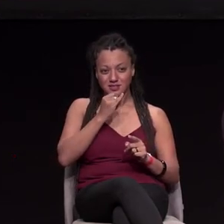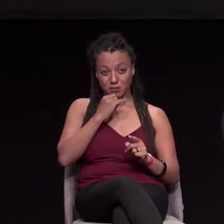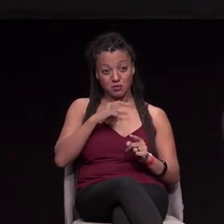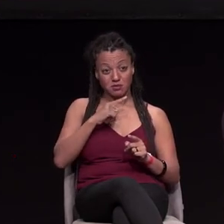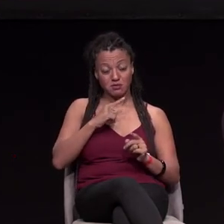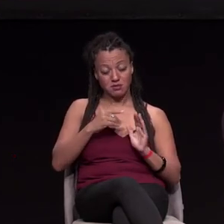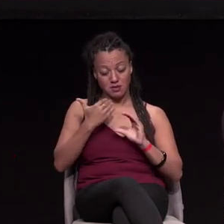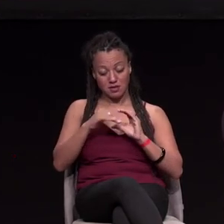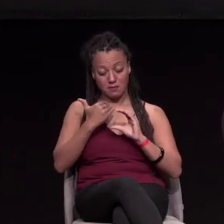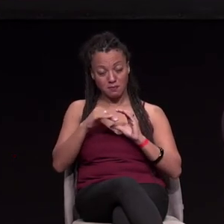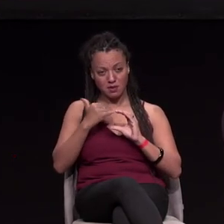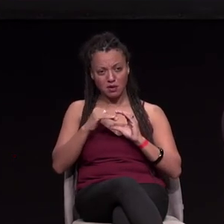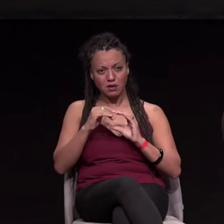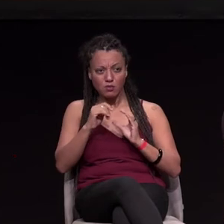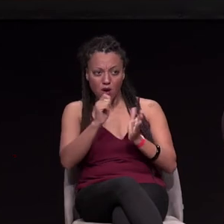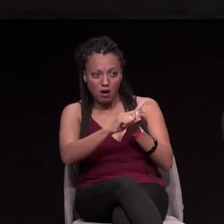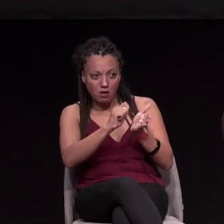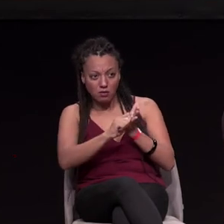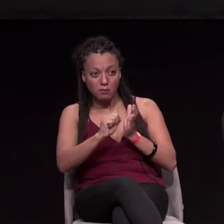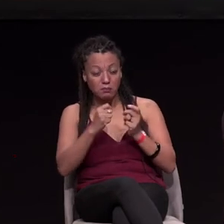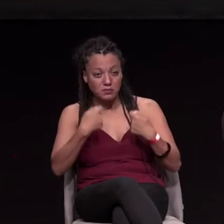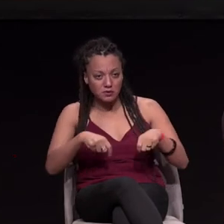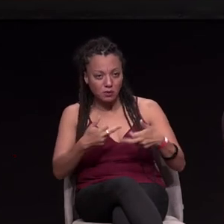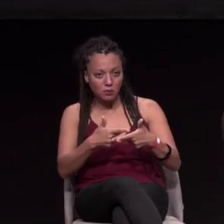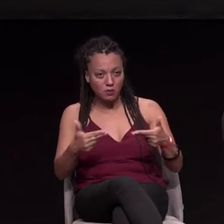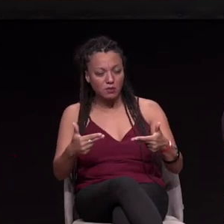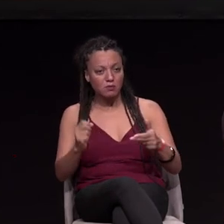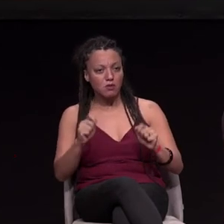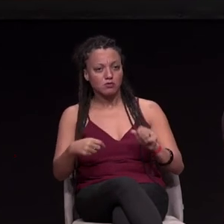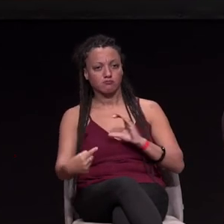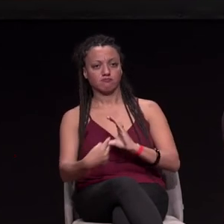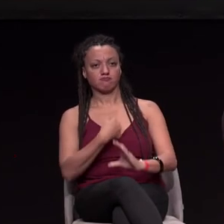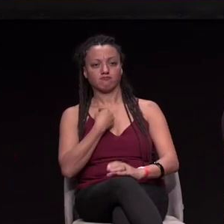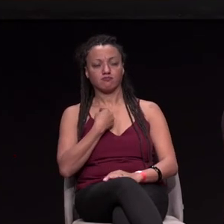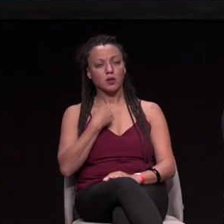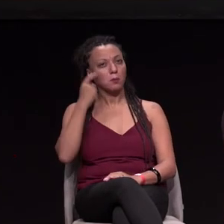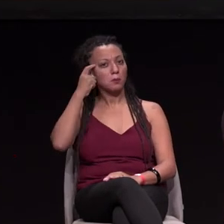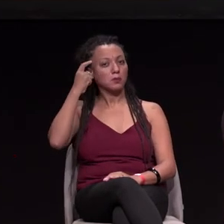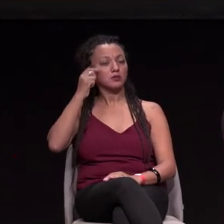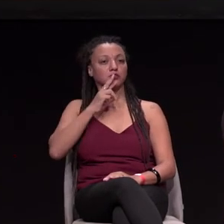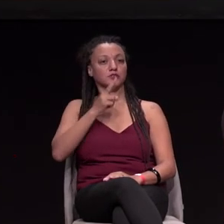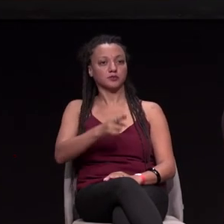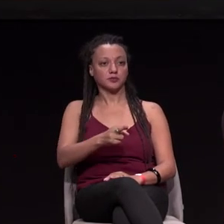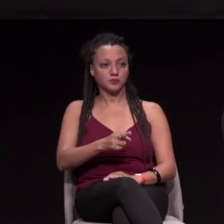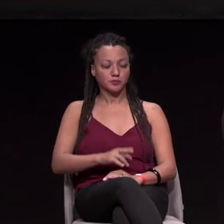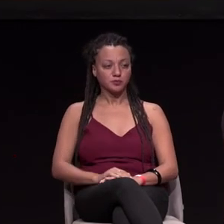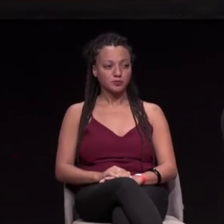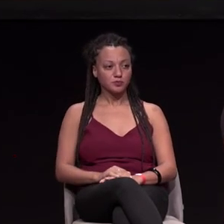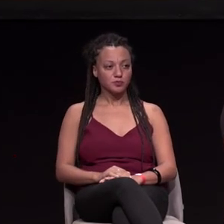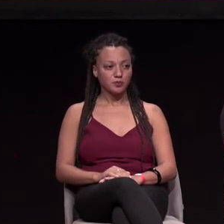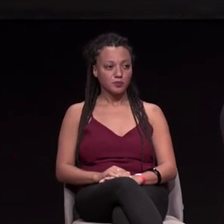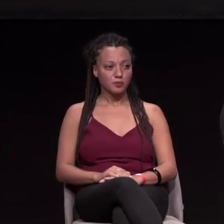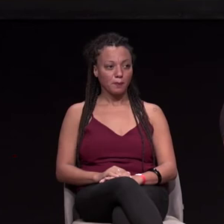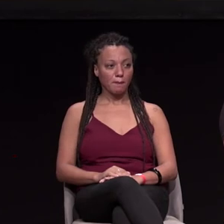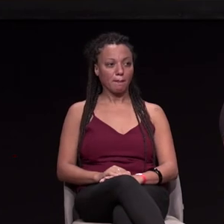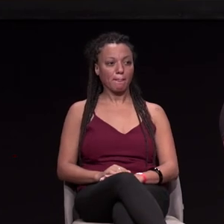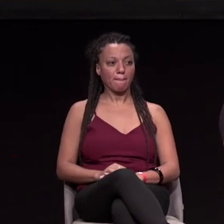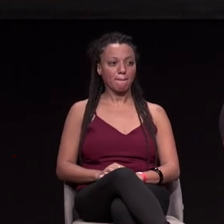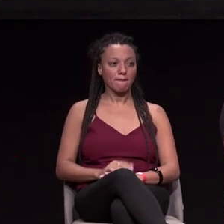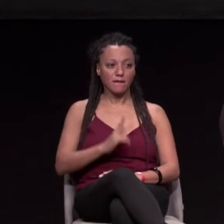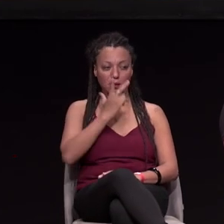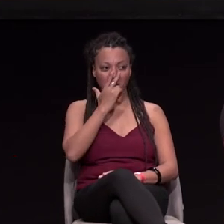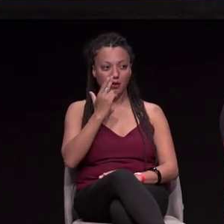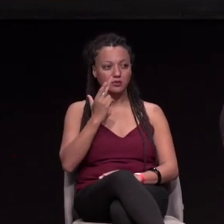precisar de mais alguma indicação né eu posso é pensar nisso daí né mas eu acho que é a